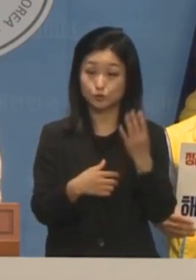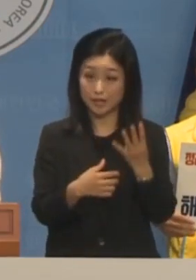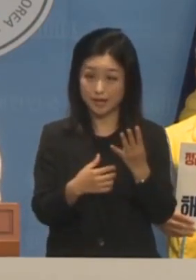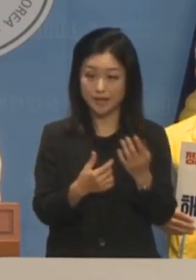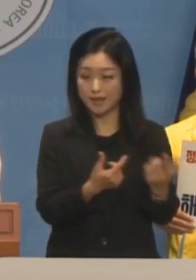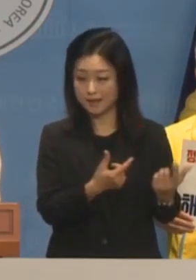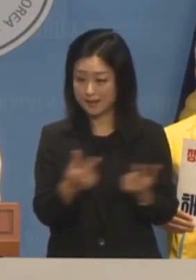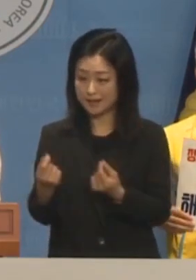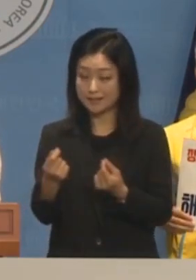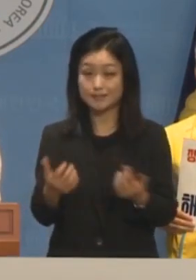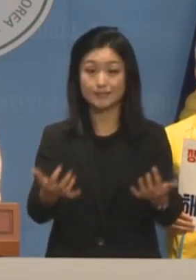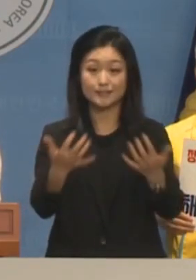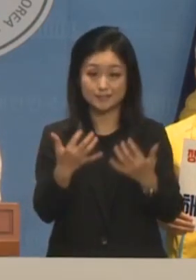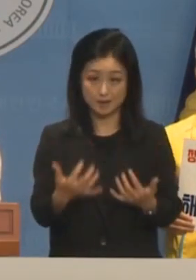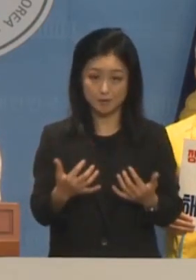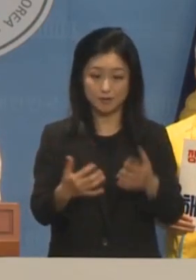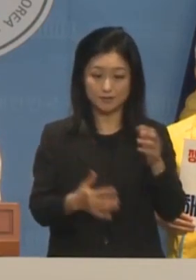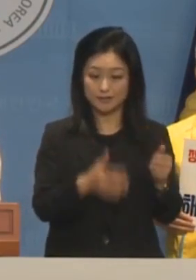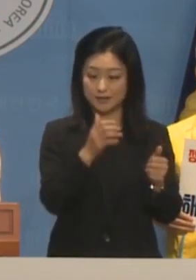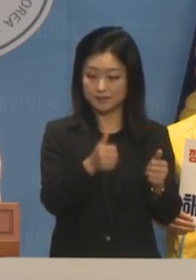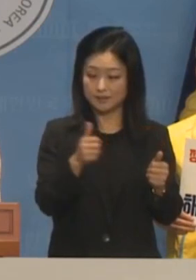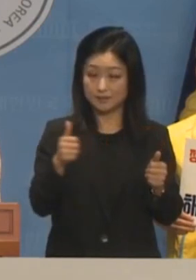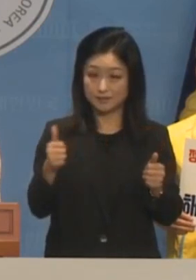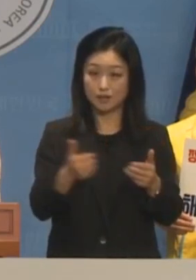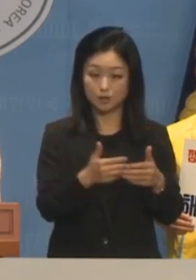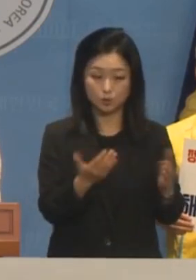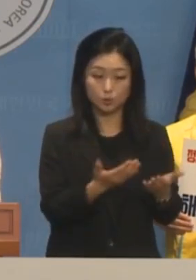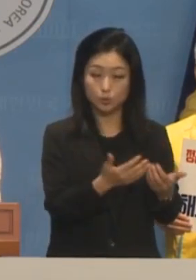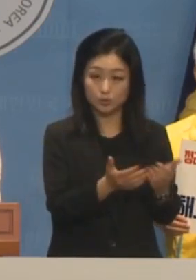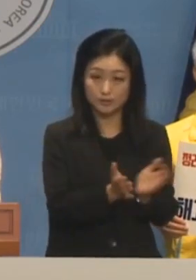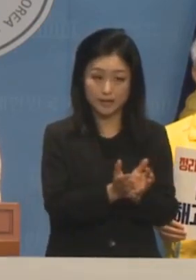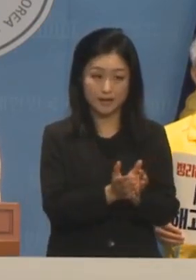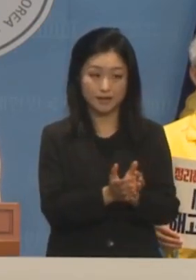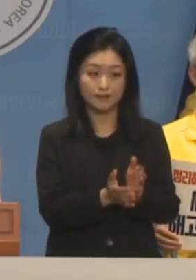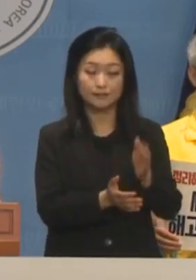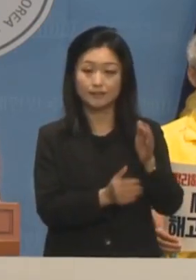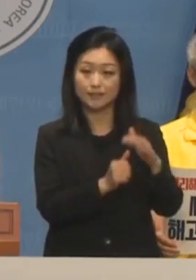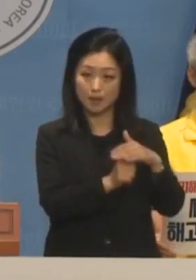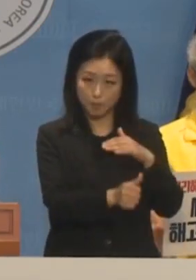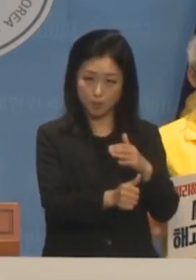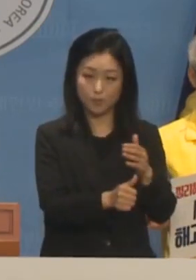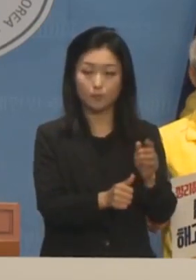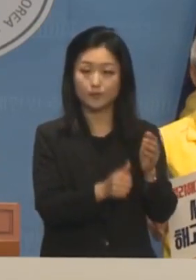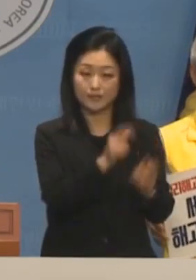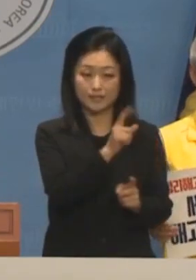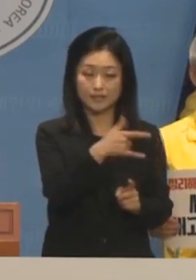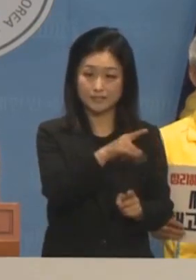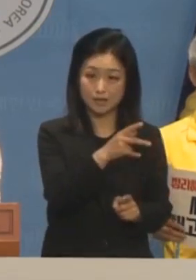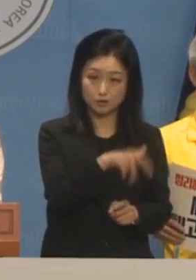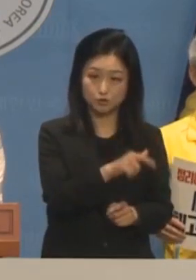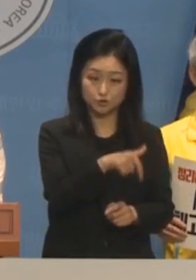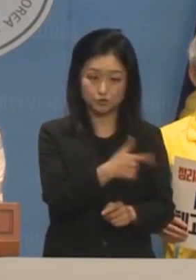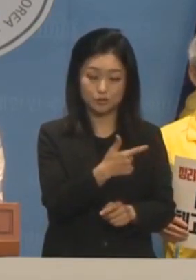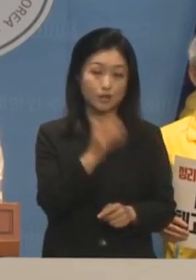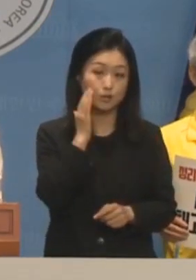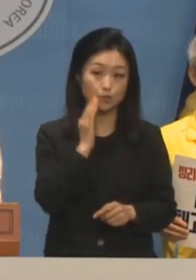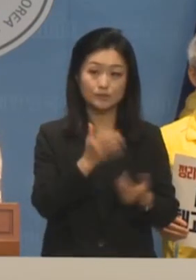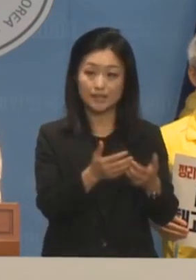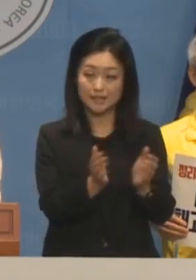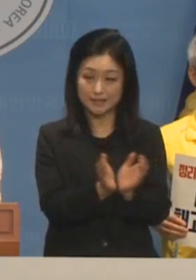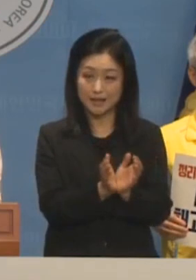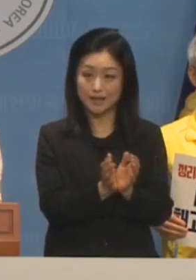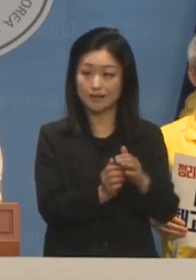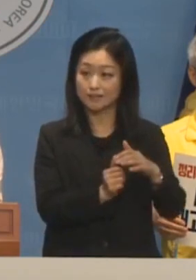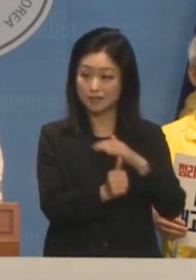공동주최 정당 대표님들이 오셨습니다. 노동당 이백윤 대표님 오셨습니다. 녹색당 김지윤 전국